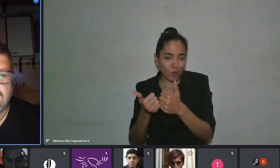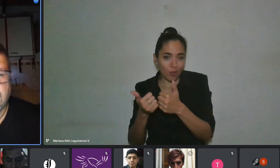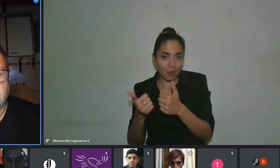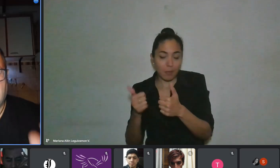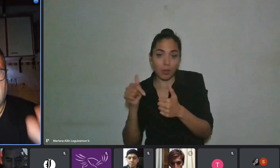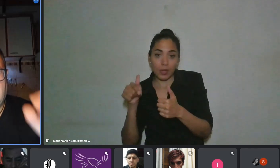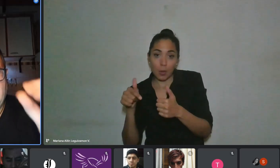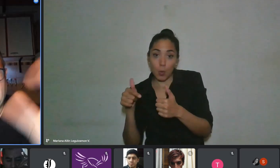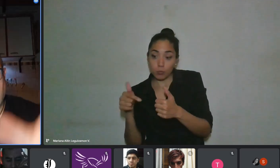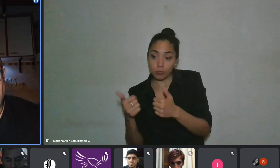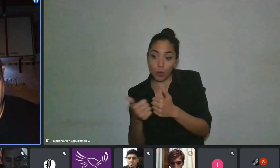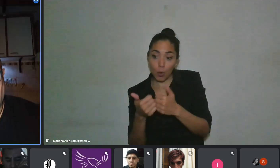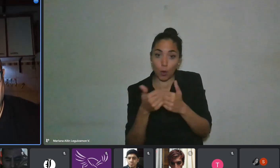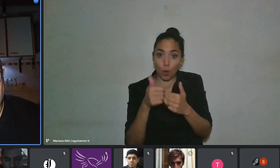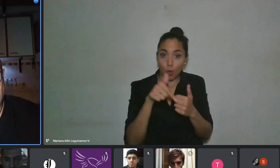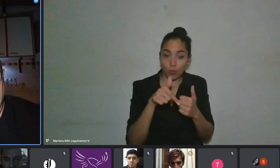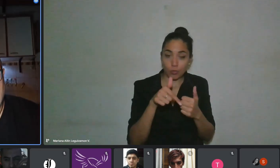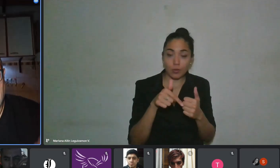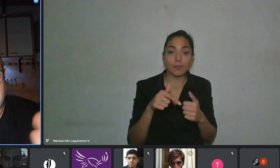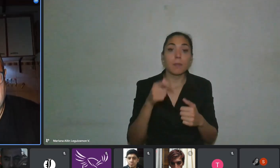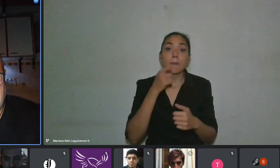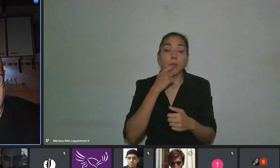decir, el Ejecutivo